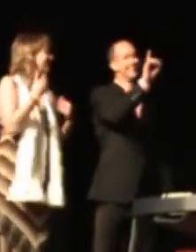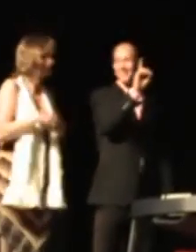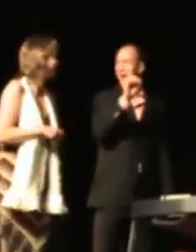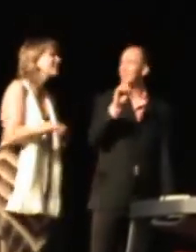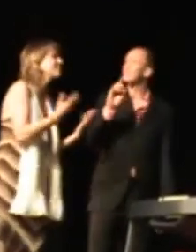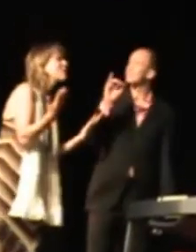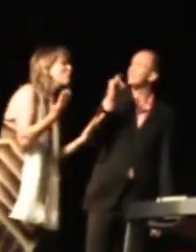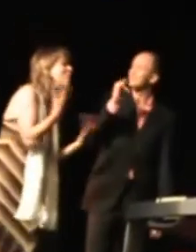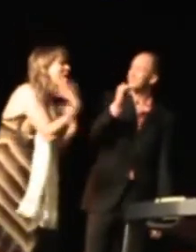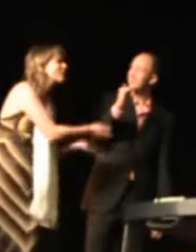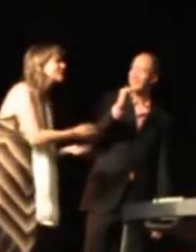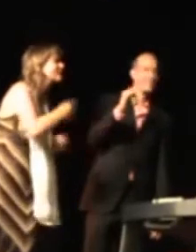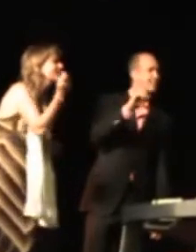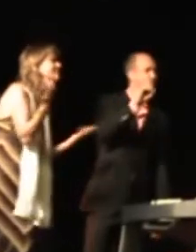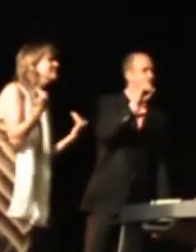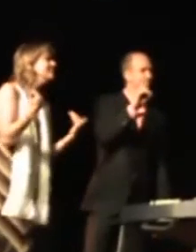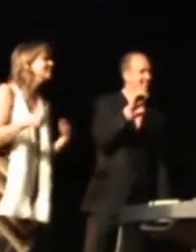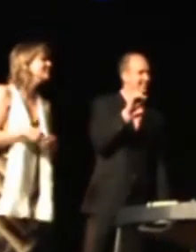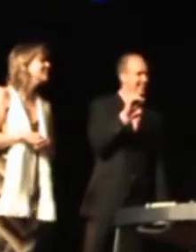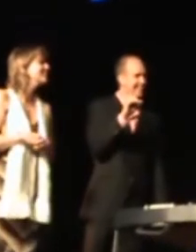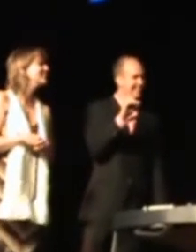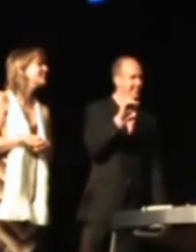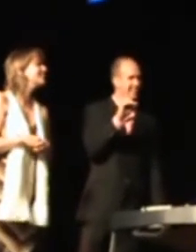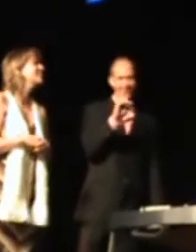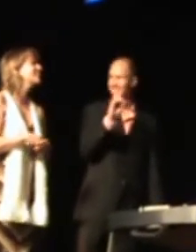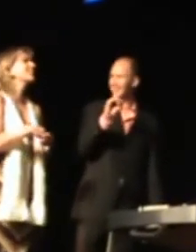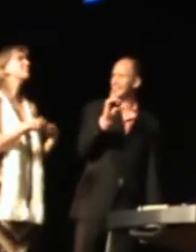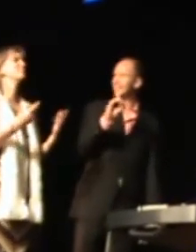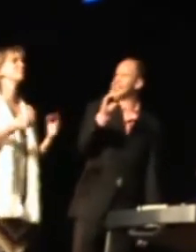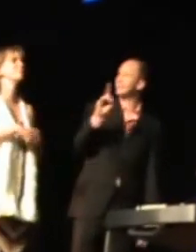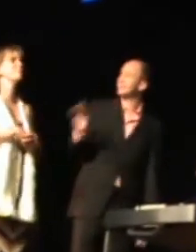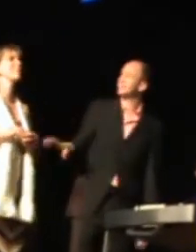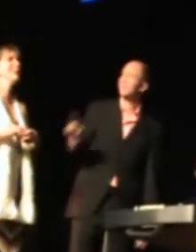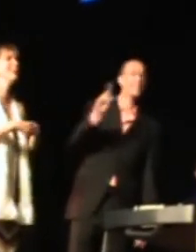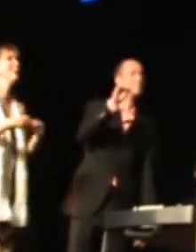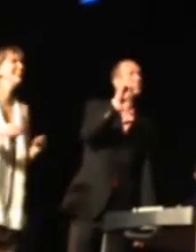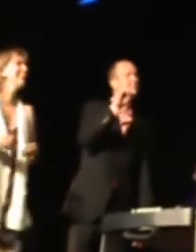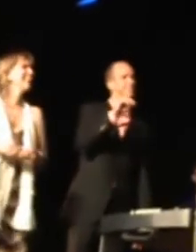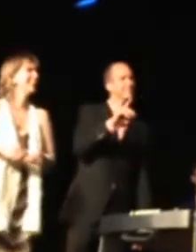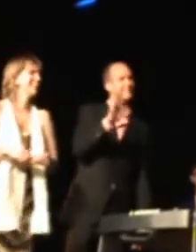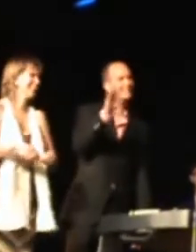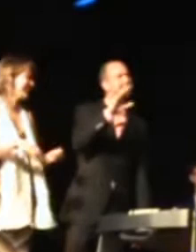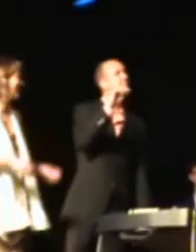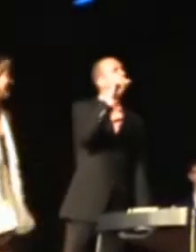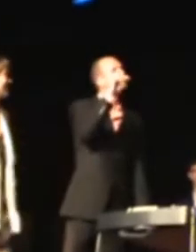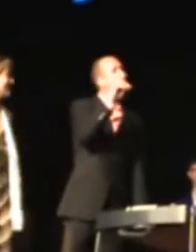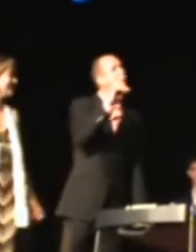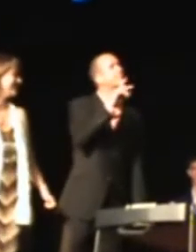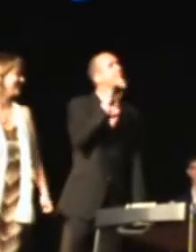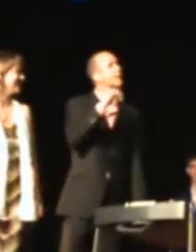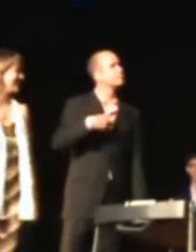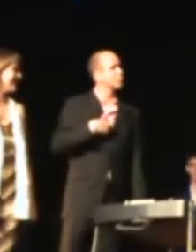Even kijken of ik het sponsor ga. Mag ik hem laten winnen? Ik ben jullie niet goed dat ik zullen naar de tafel voetbal. Ik help jullie ook.